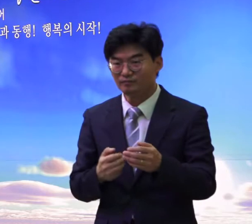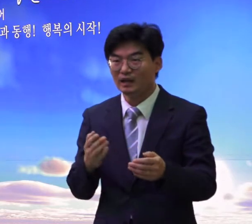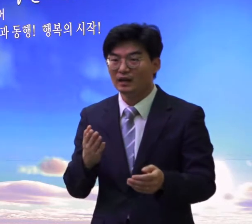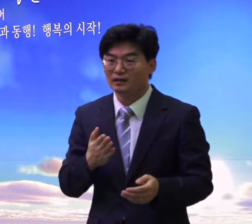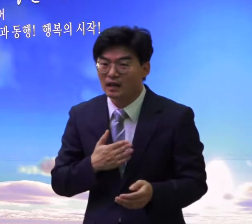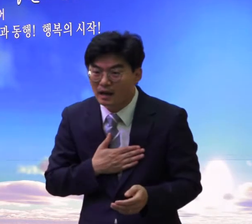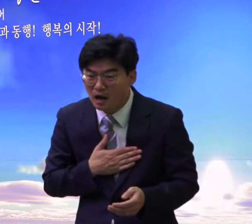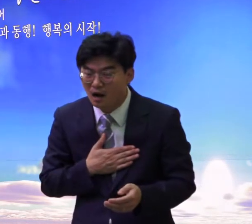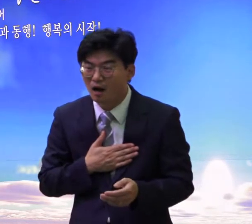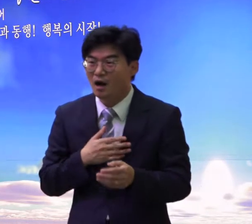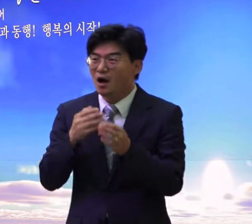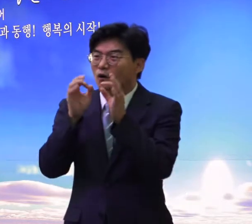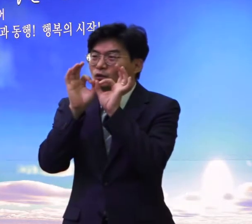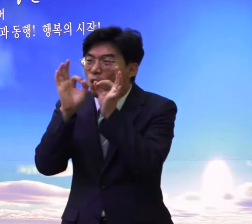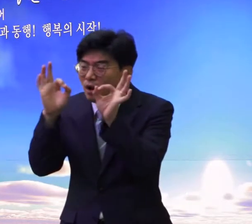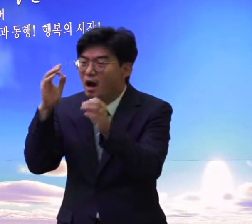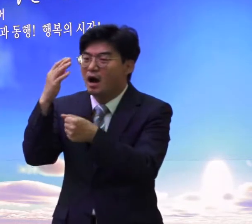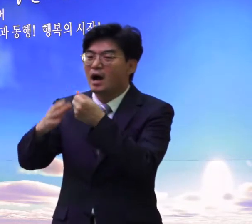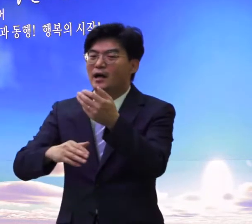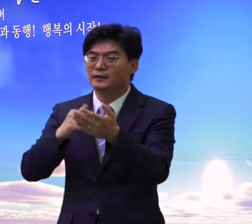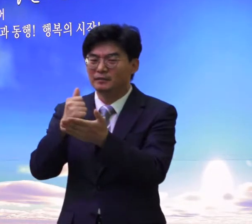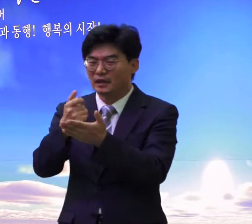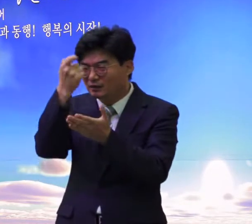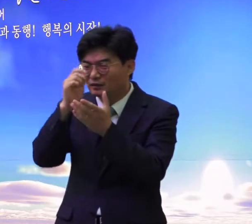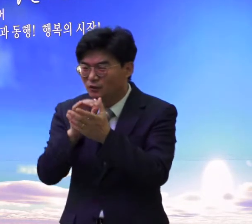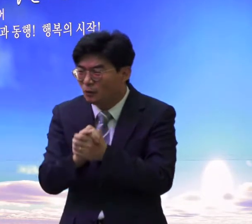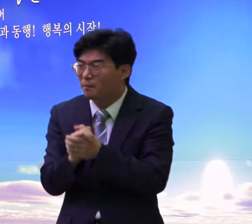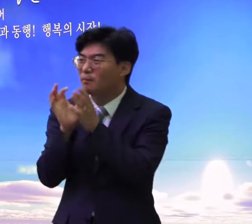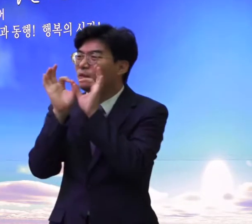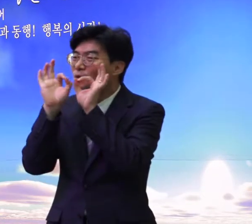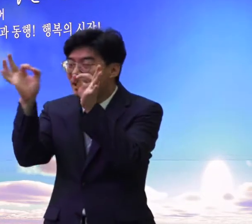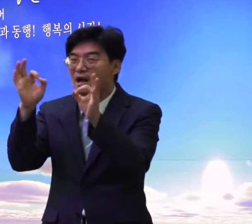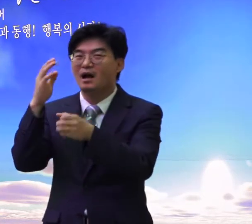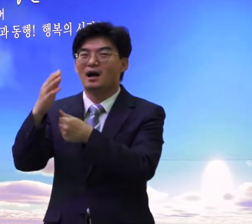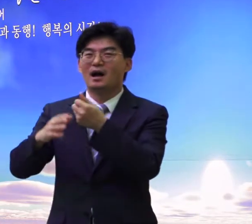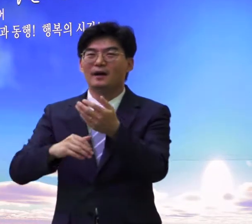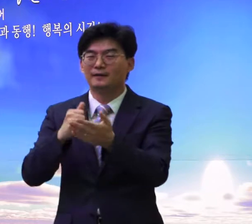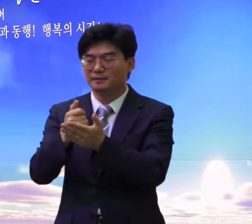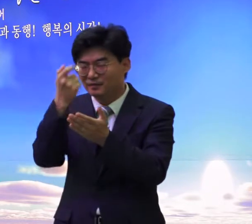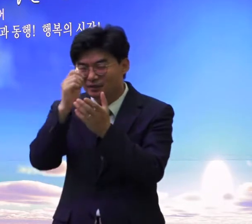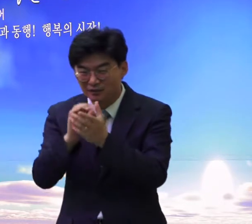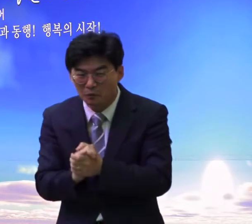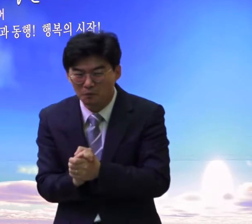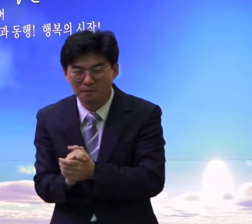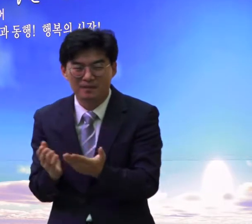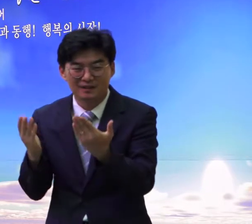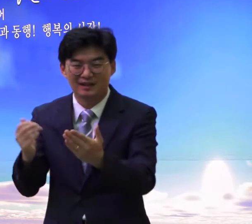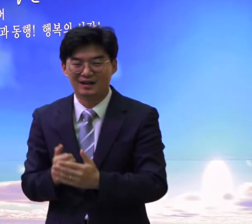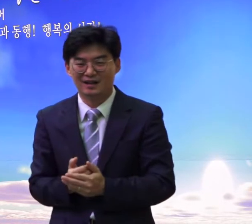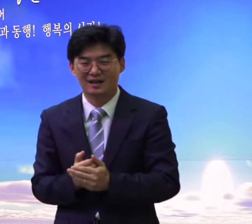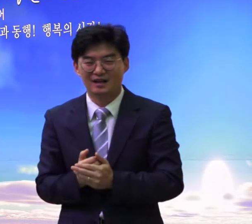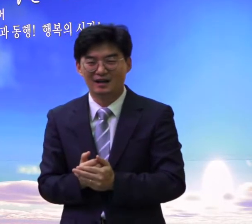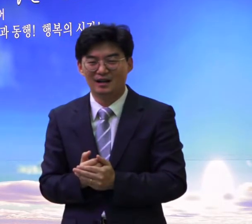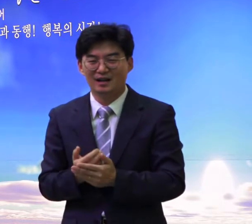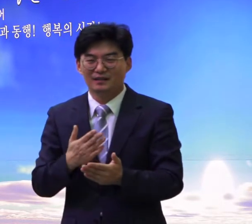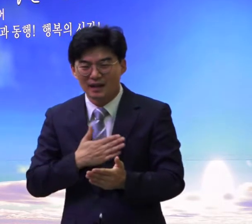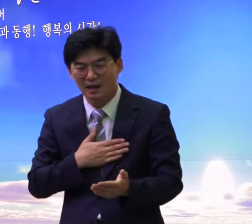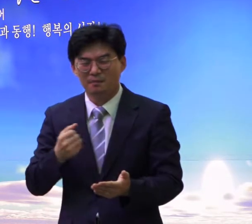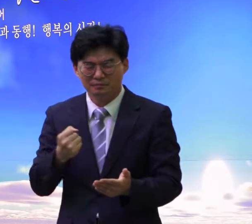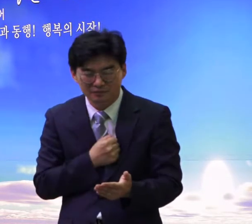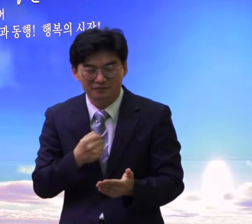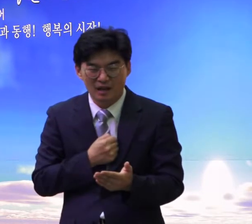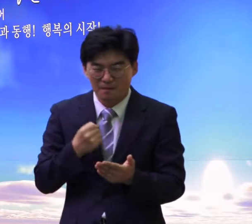내가 소리내어 여호와께 부르짖으며 내가 소리내어 여호와께 간구하는도다. 내가 내 원통함을